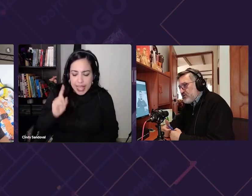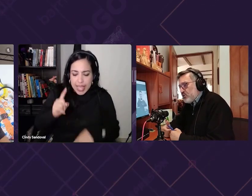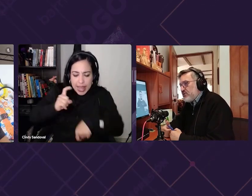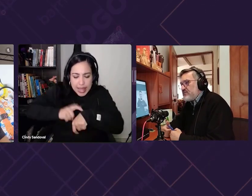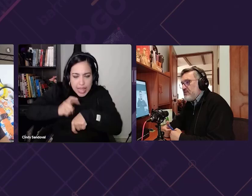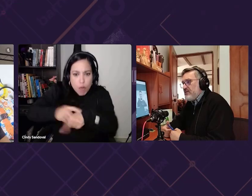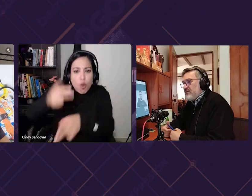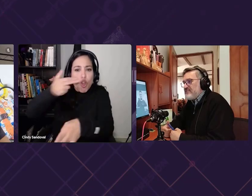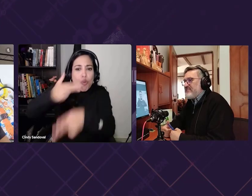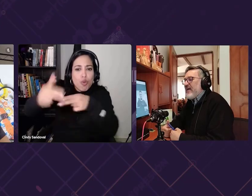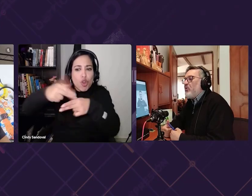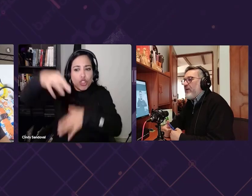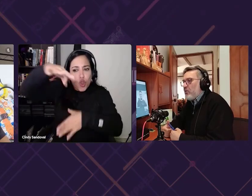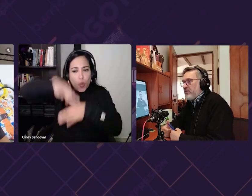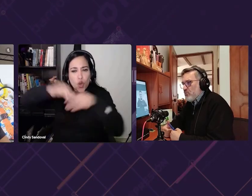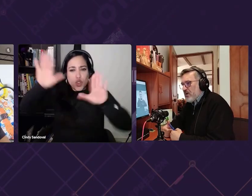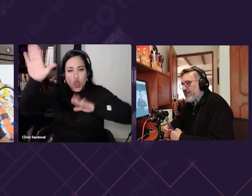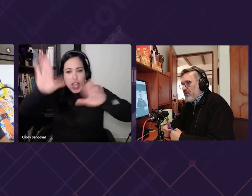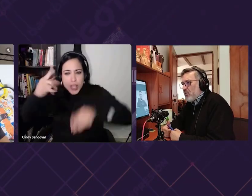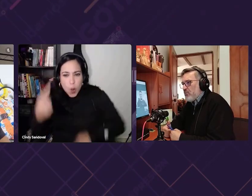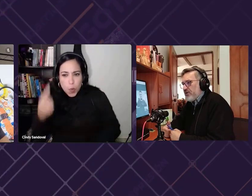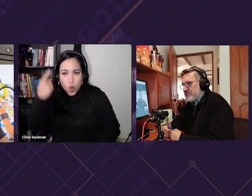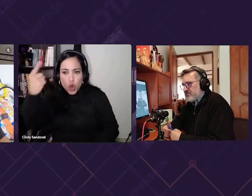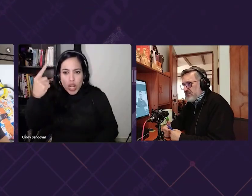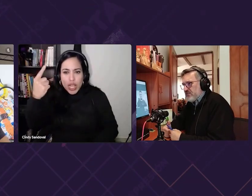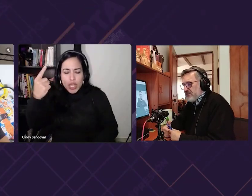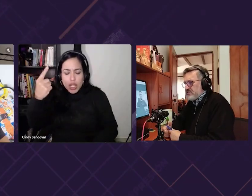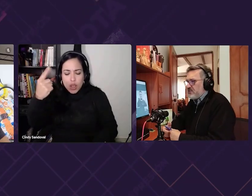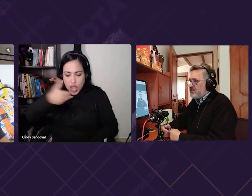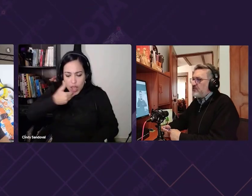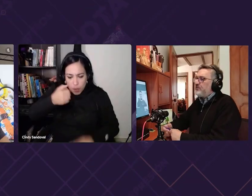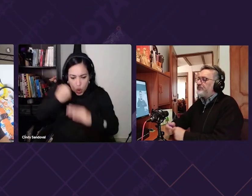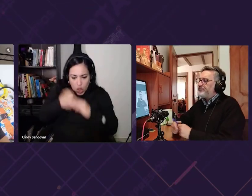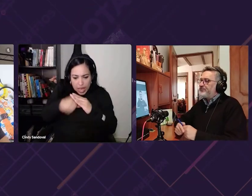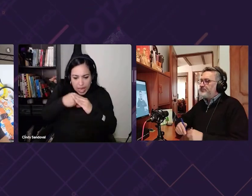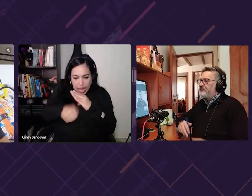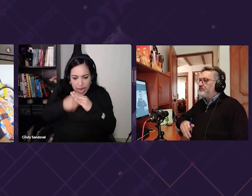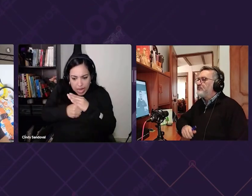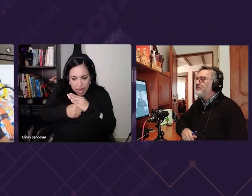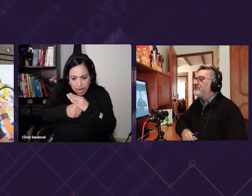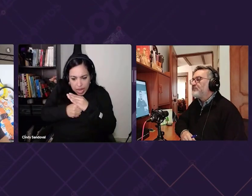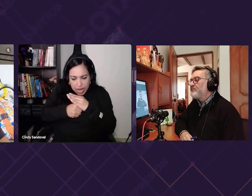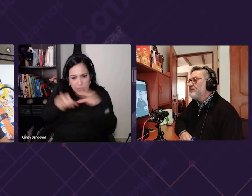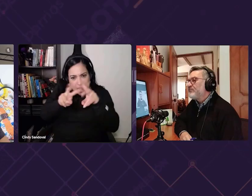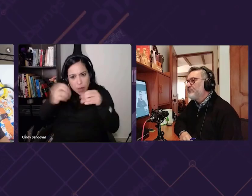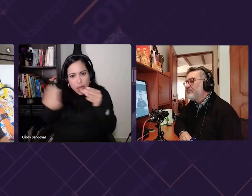de elecciones sea lo mejor en un canal como este, Cristian?